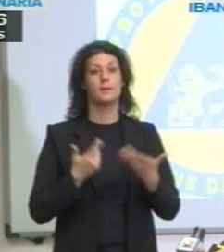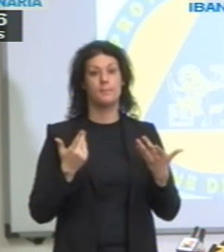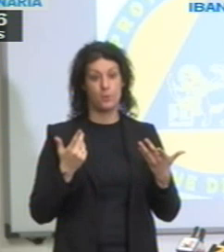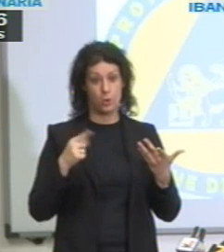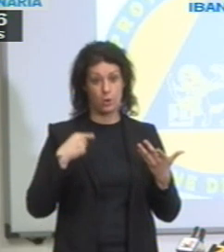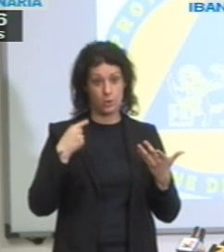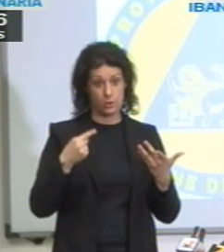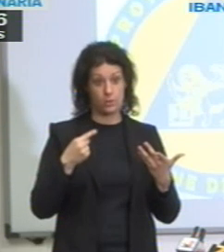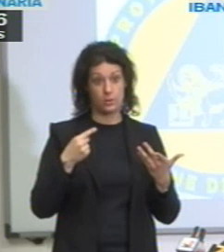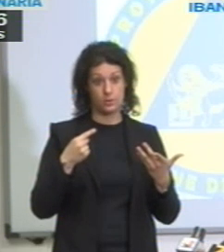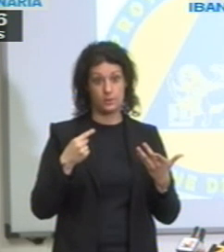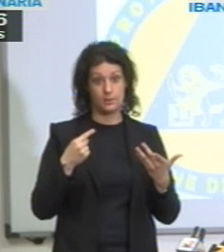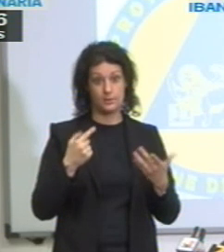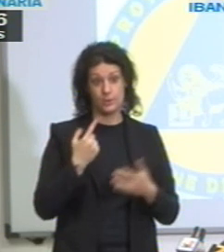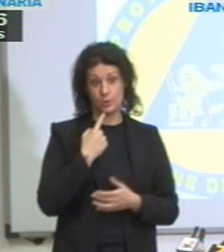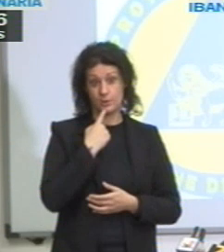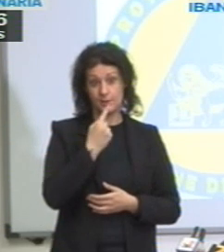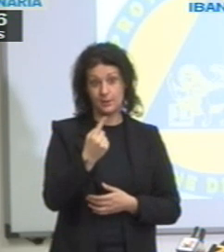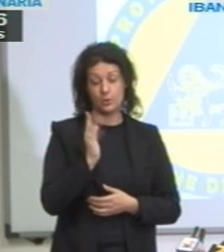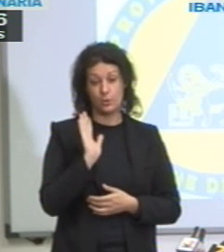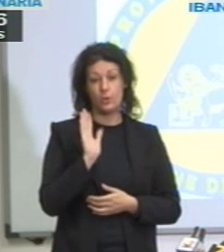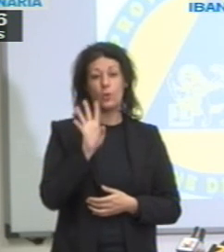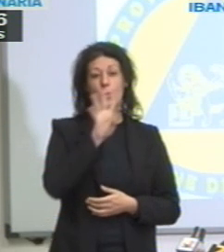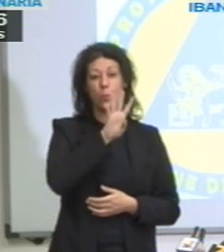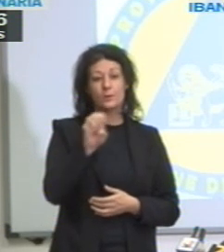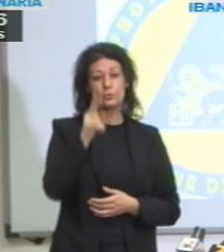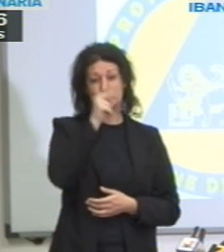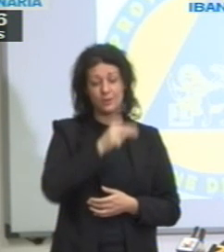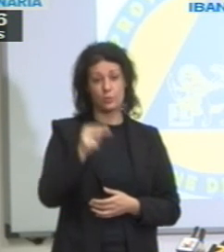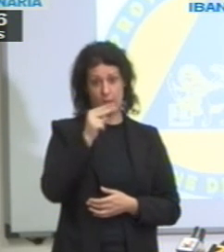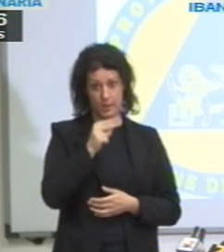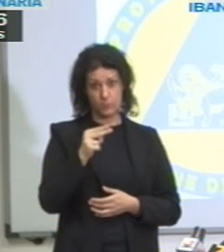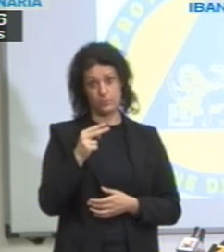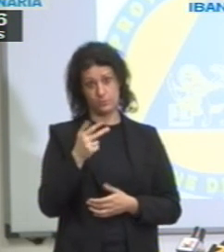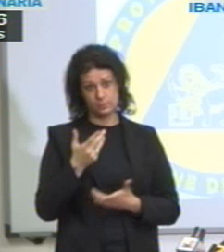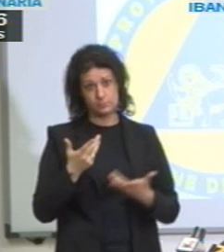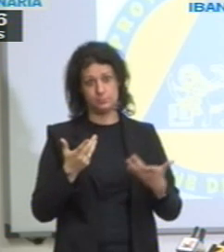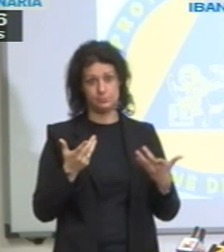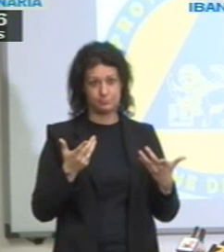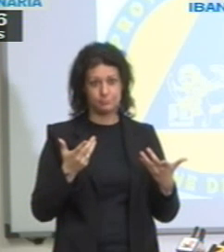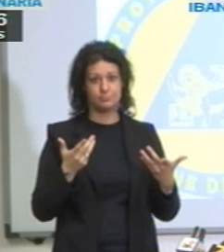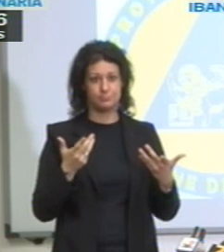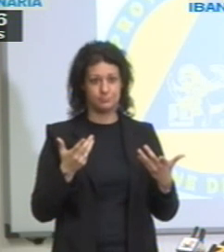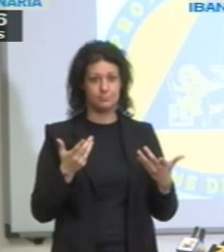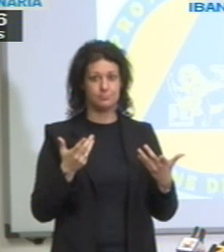euro, mi permetto di dirlo, mi assumo responsabilità, sono 400 euro, quindi